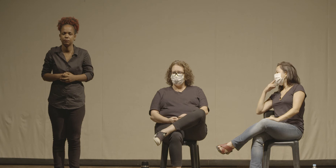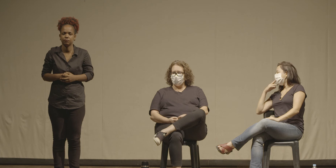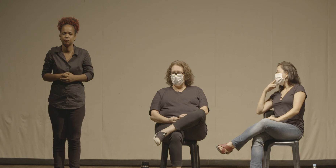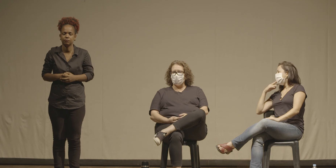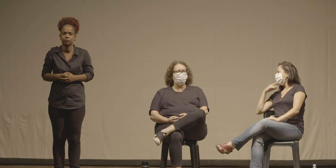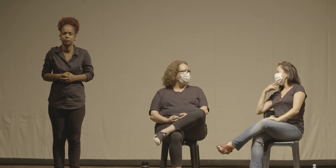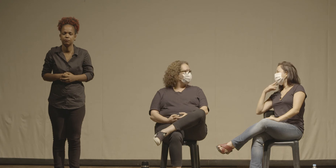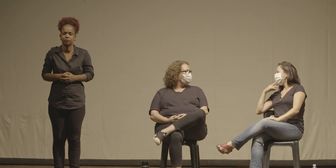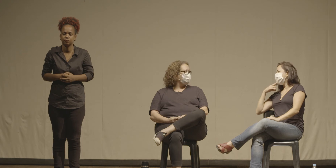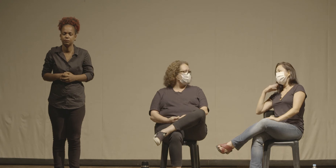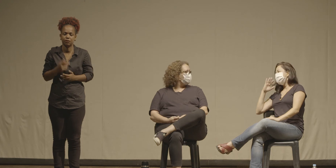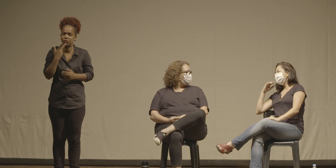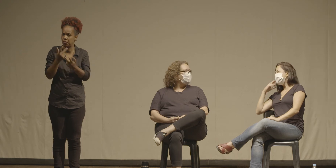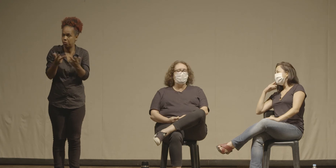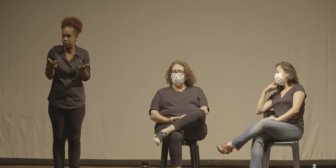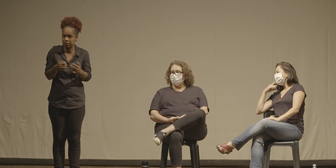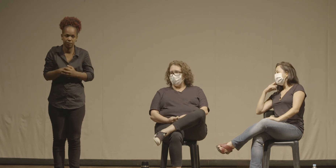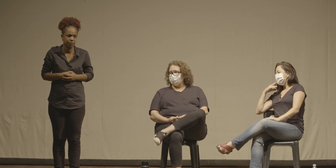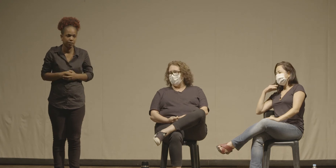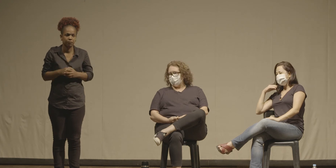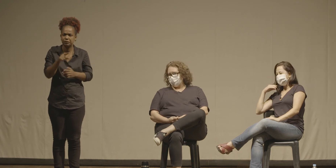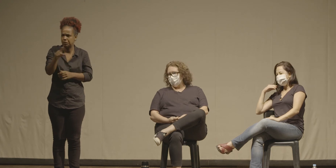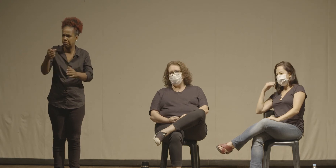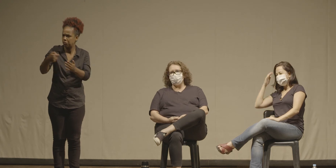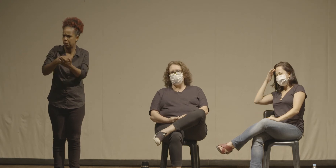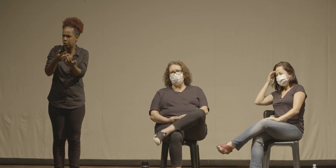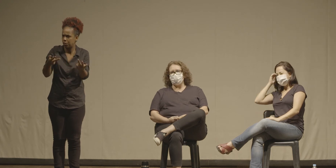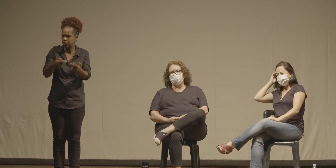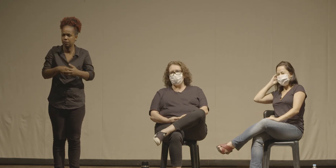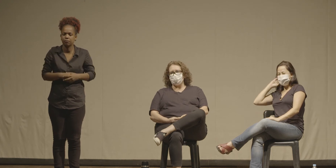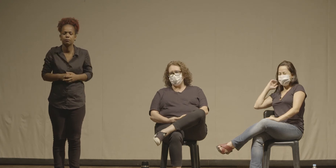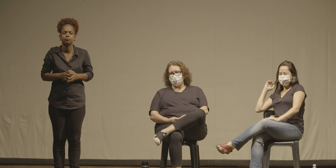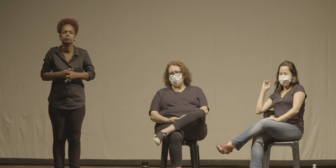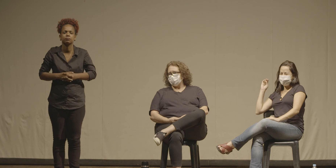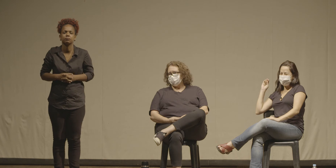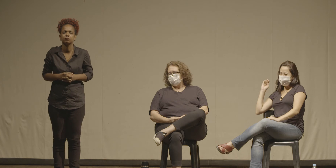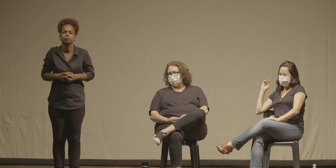Isso aí. Pode falar. Alguém quer perguntar alguma coisa?